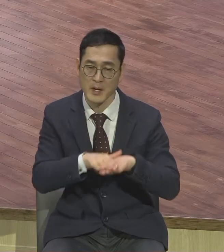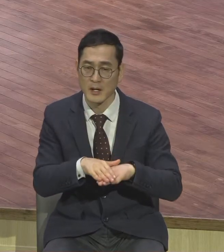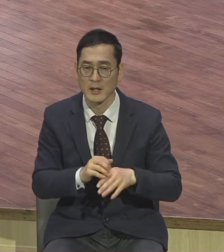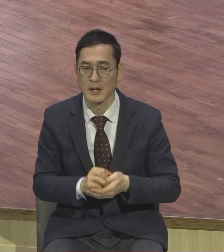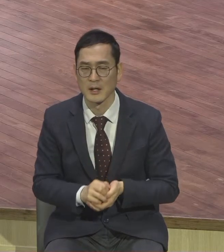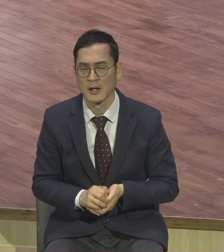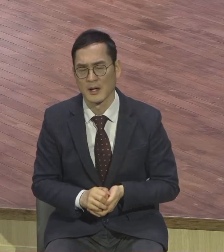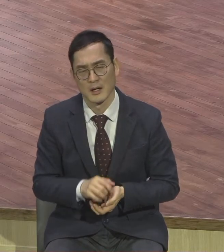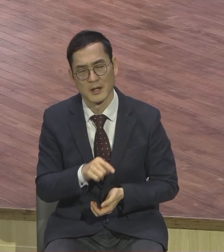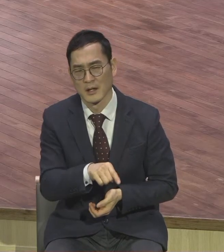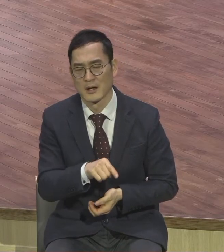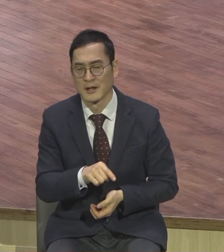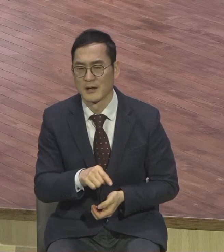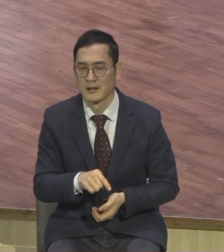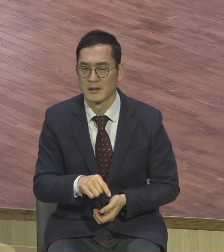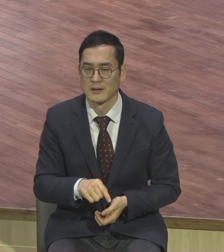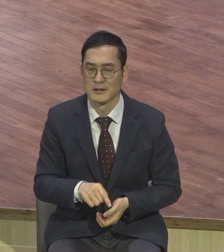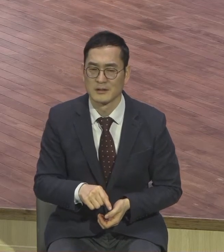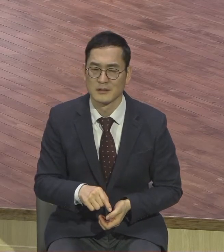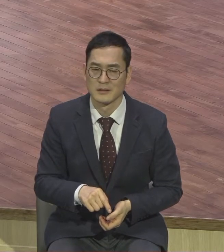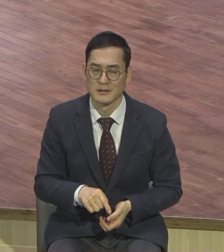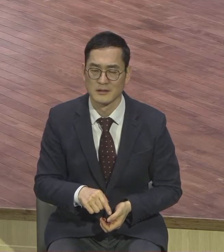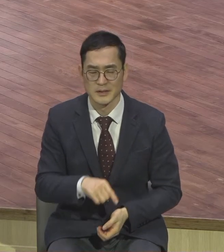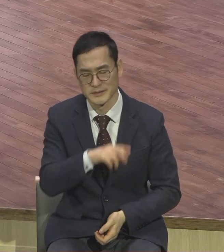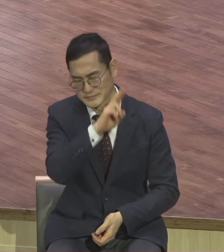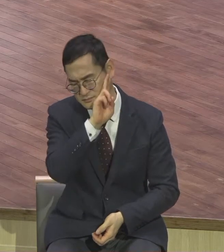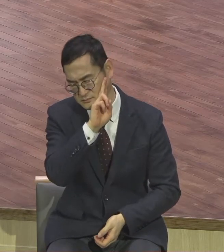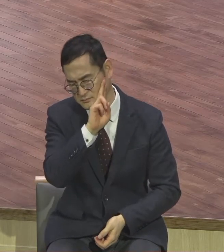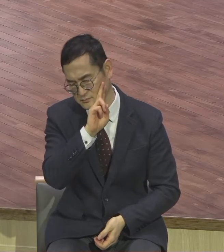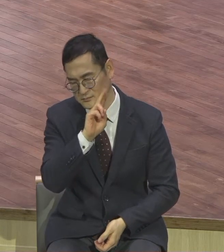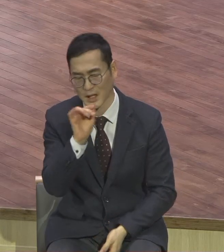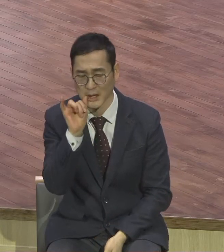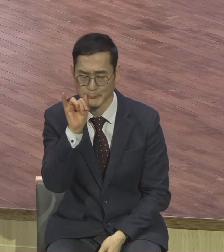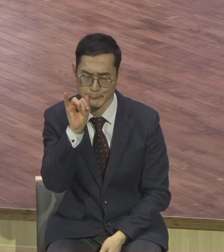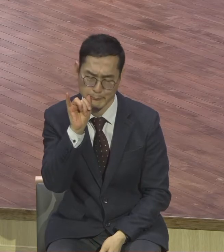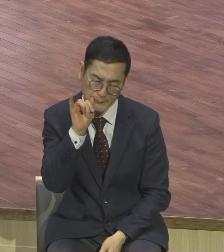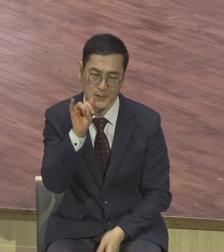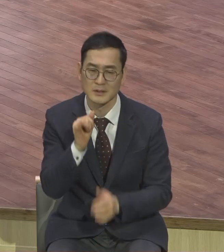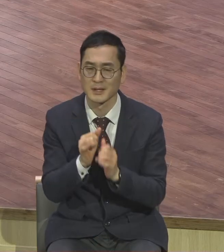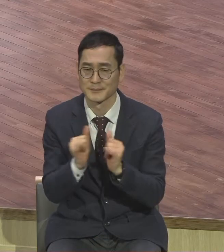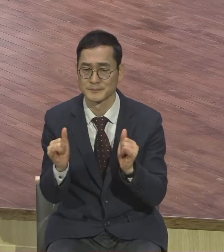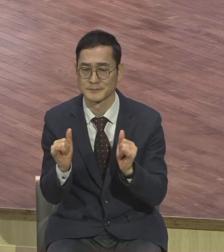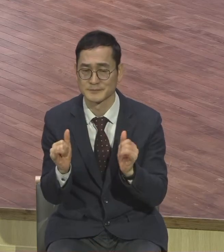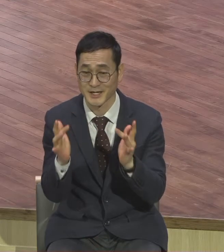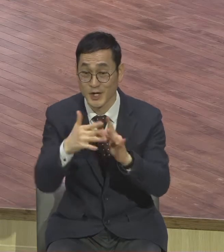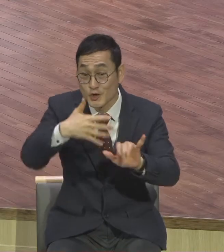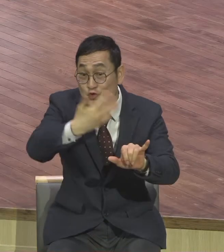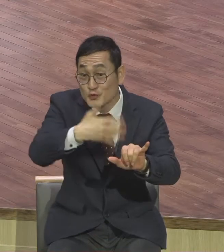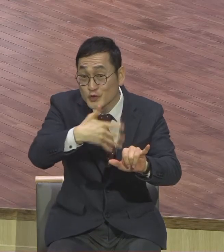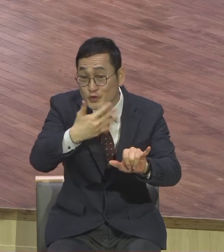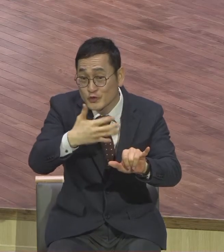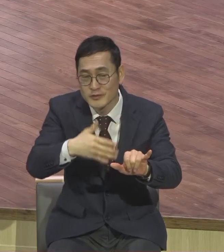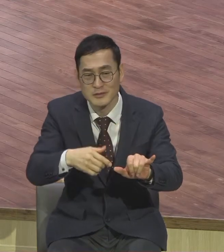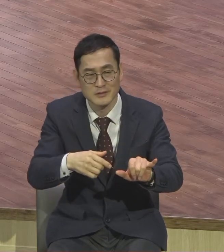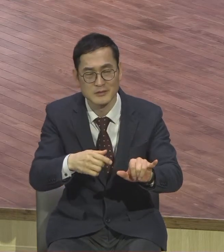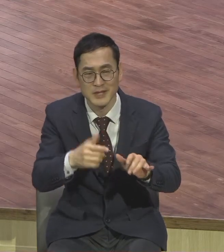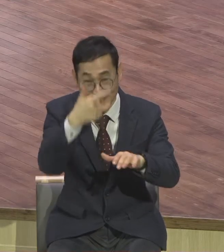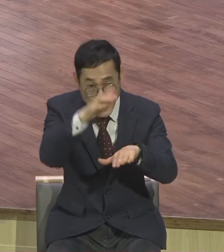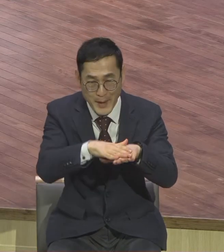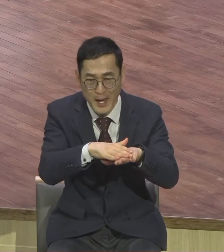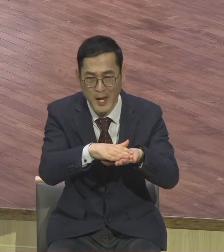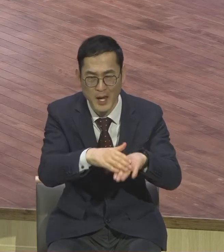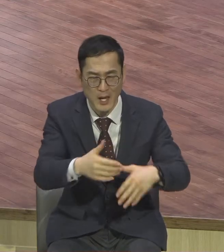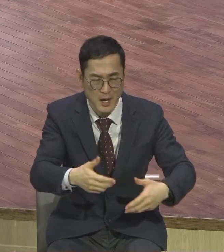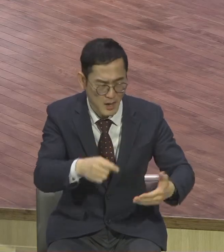이런 생각에 빠지고 있는 분들 유튜브에 들어가면요. 설교 영상이 쫙